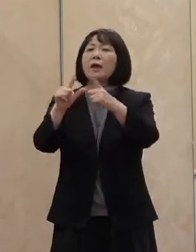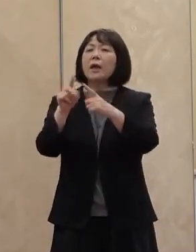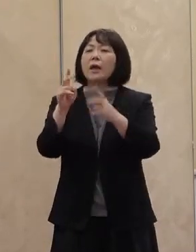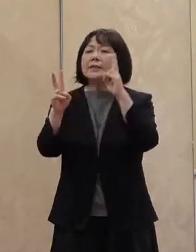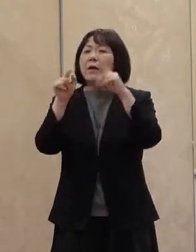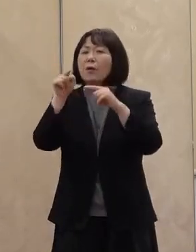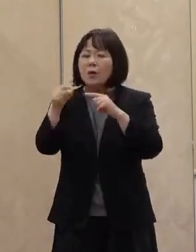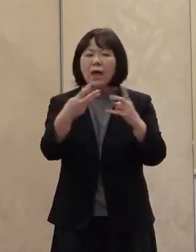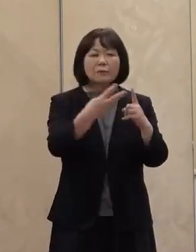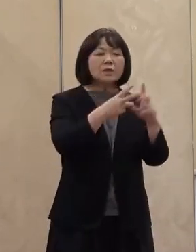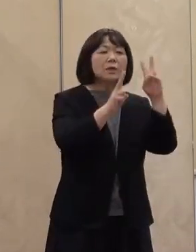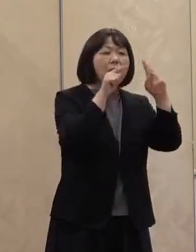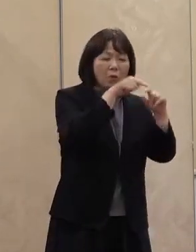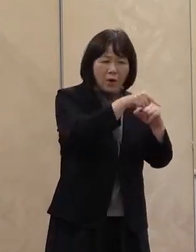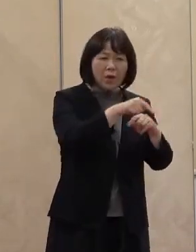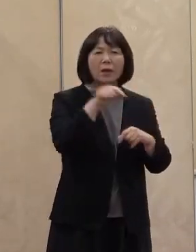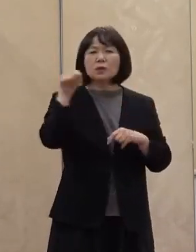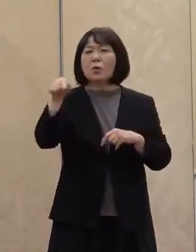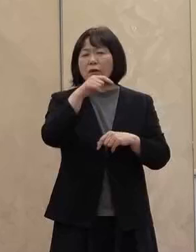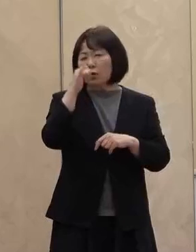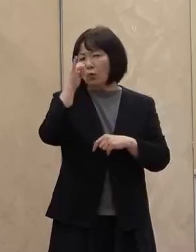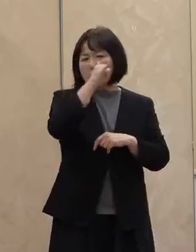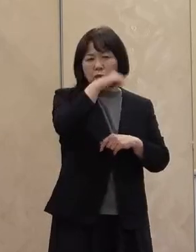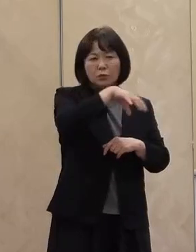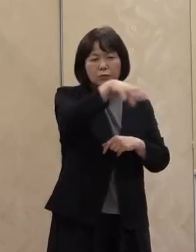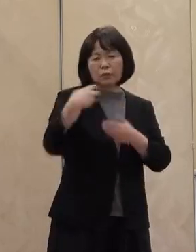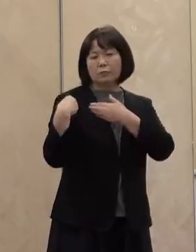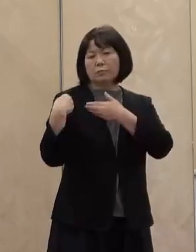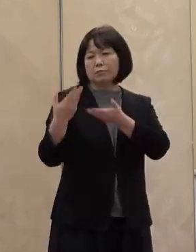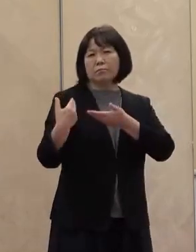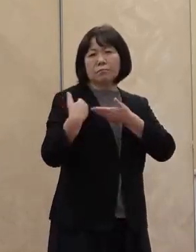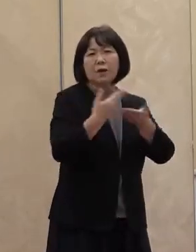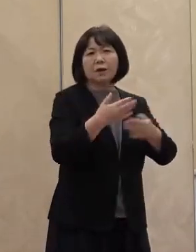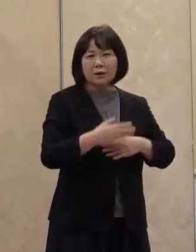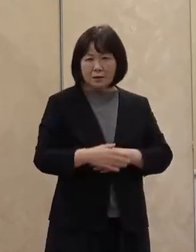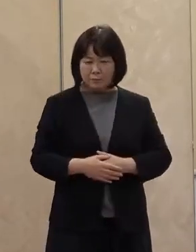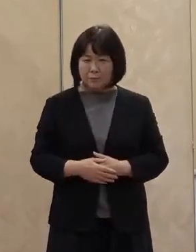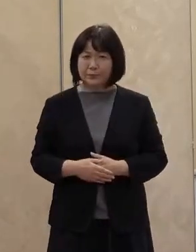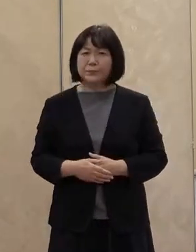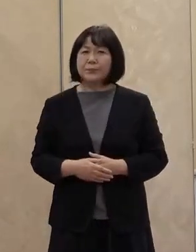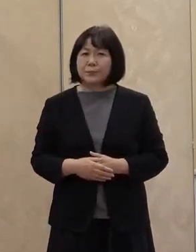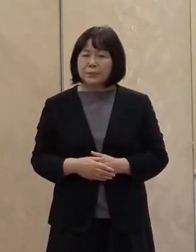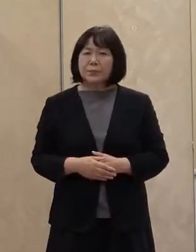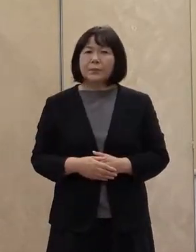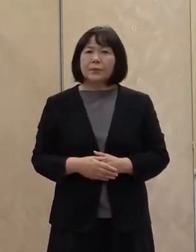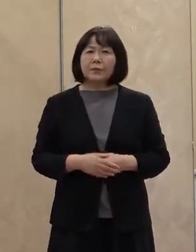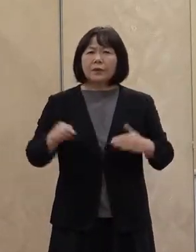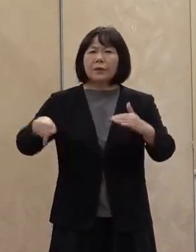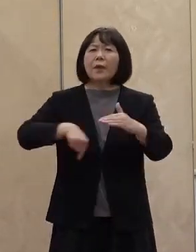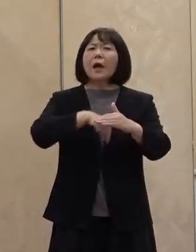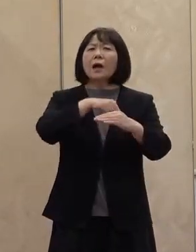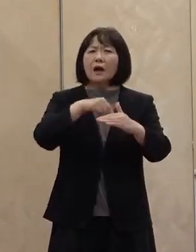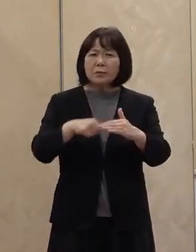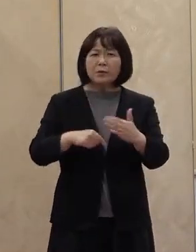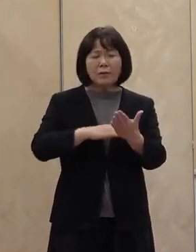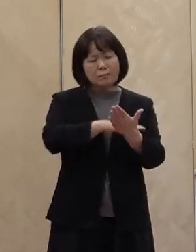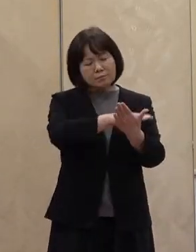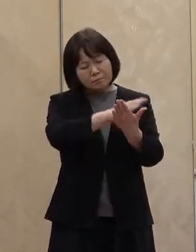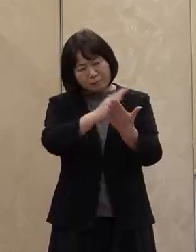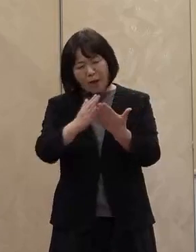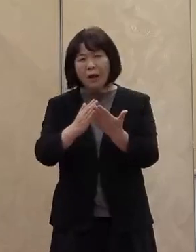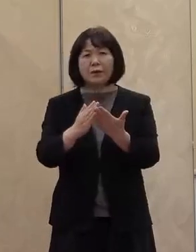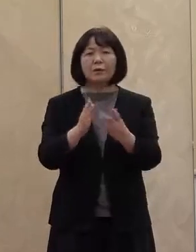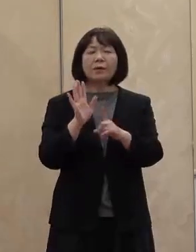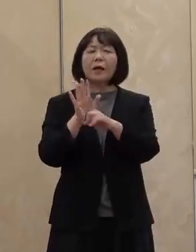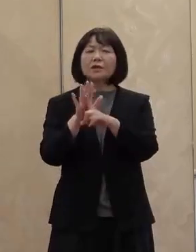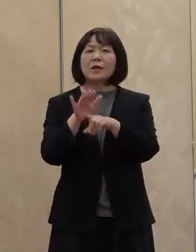れやってとか、結構そこはもう民間のそれぞれ得意分野に任せてますんで、そういった意味で中身としてはかなり多種多彩な支